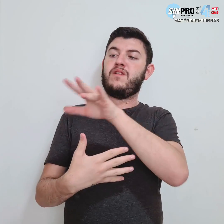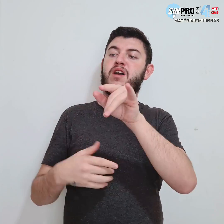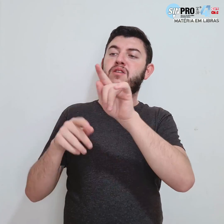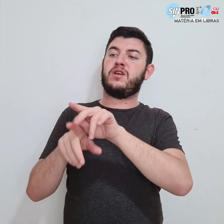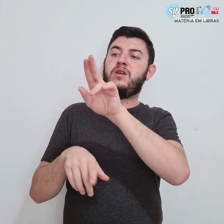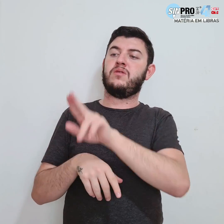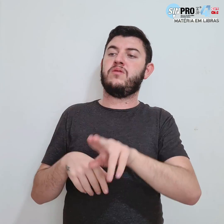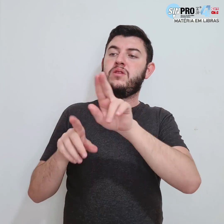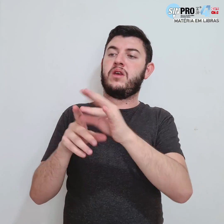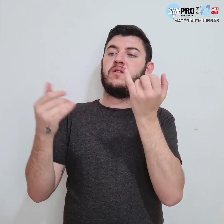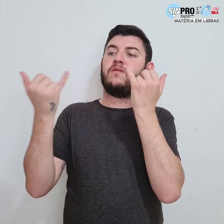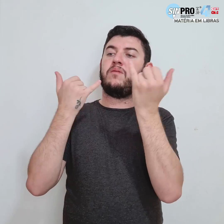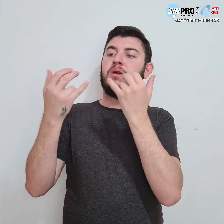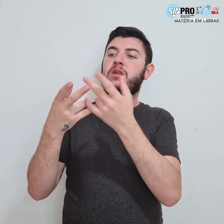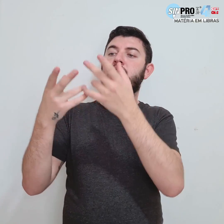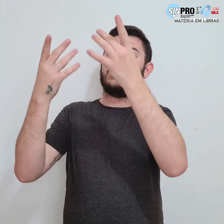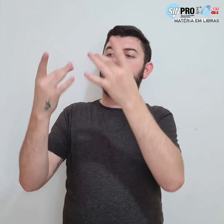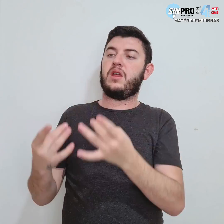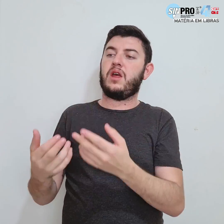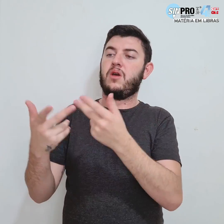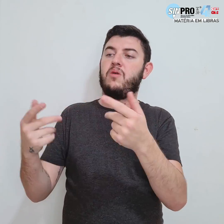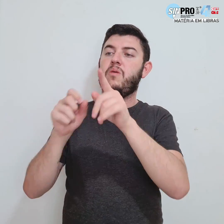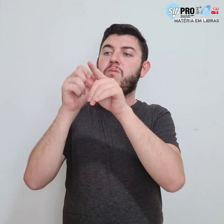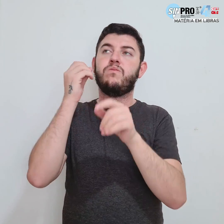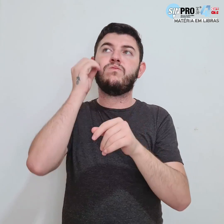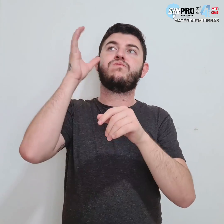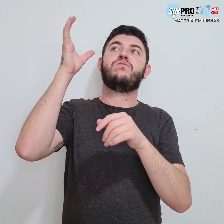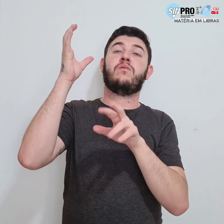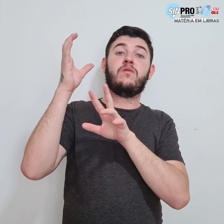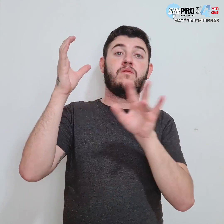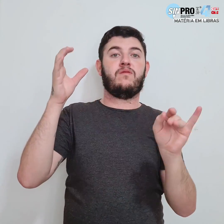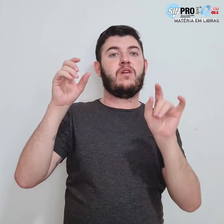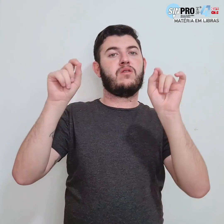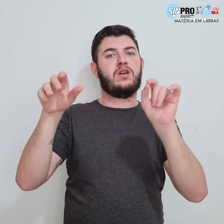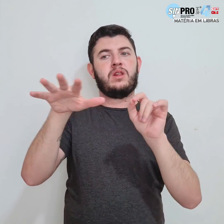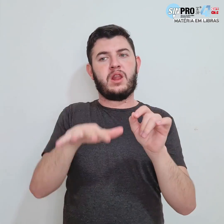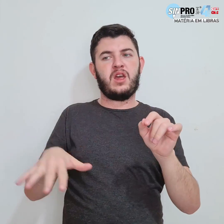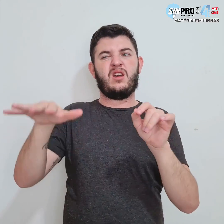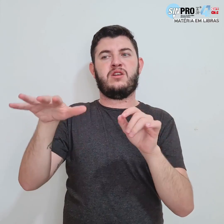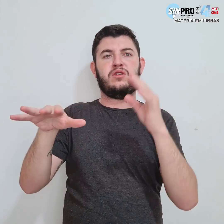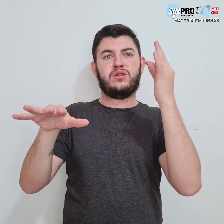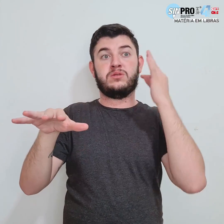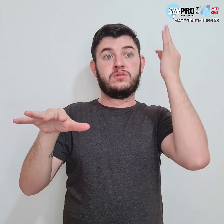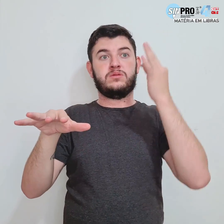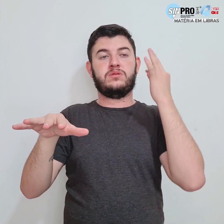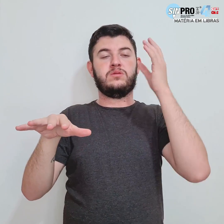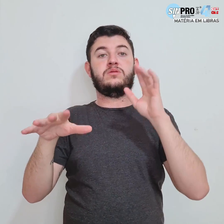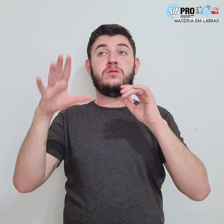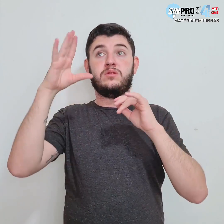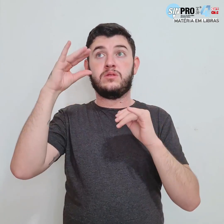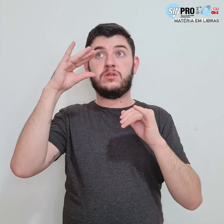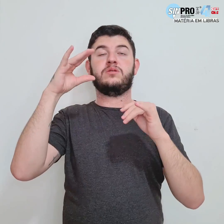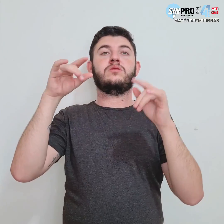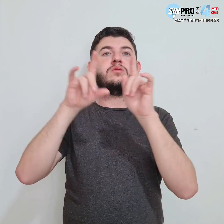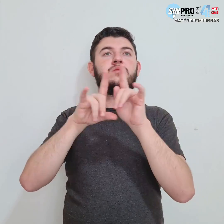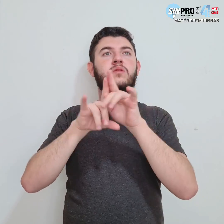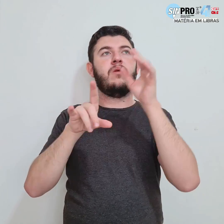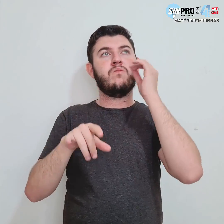vai usufruir de uma maior gama de acessos a conhecimentos, não só de conhecimentos no campo teórico, das ciências exatas,